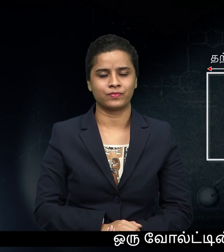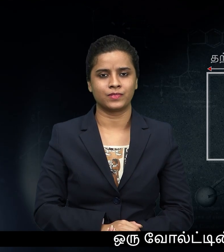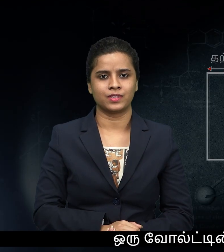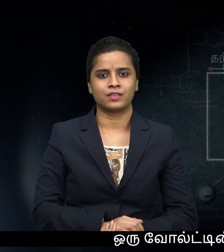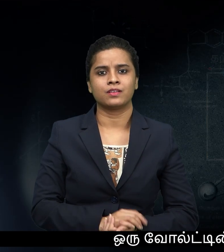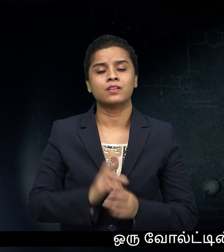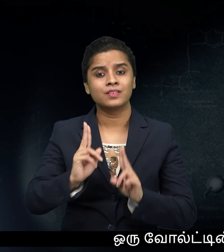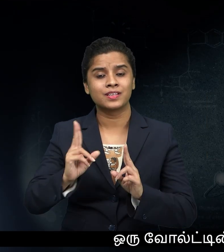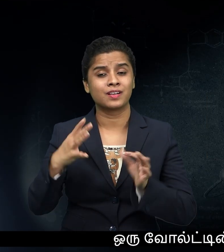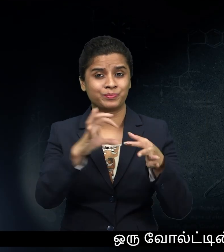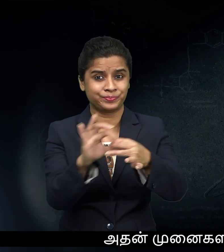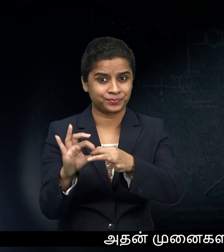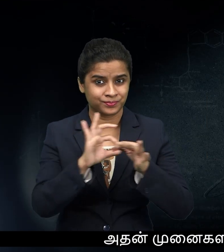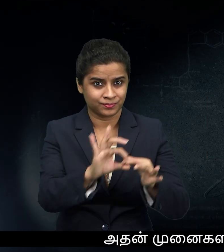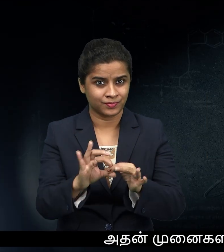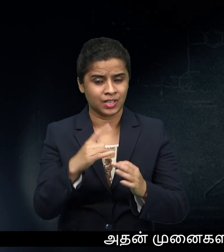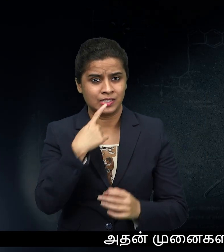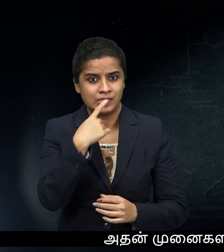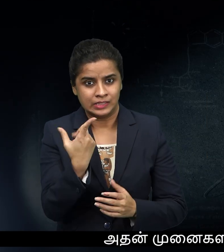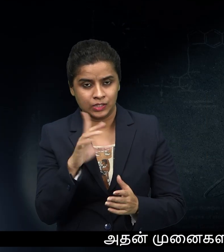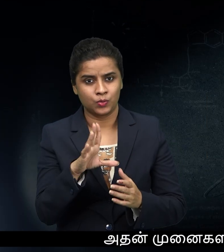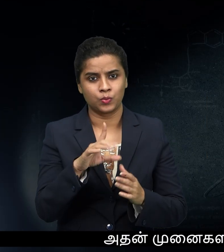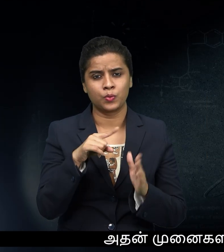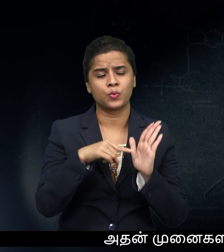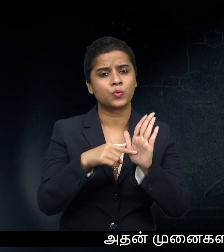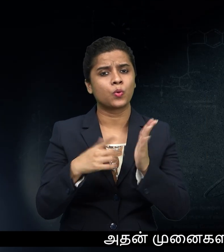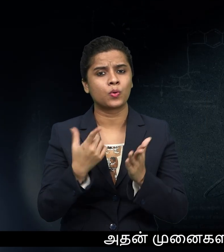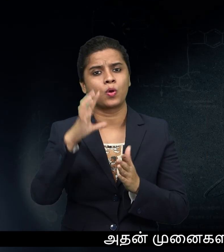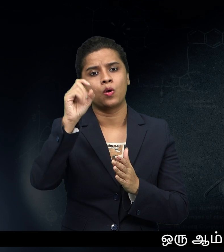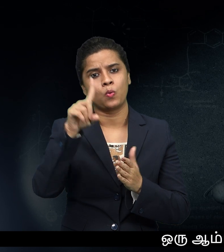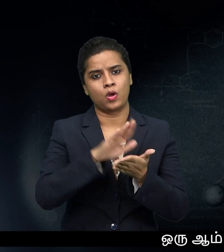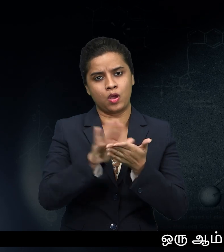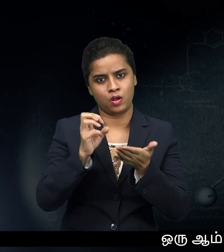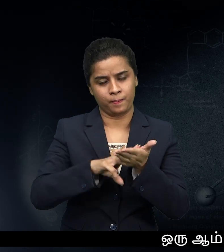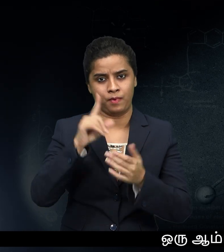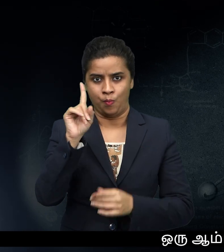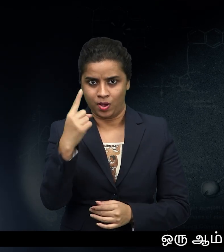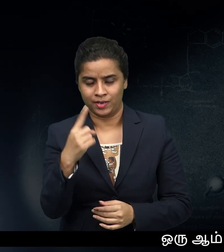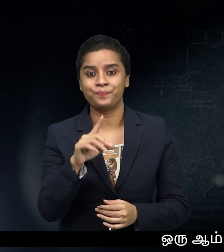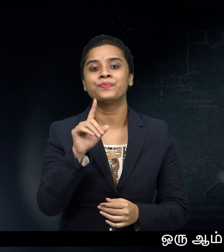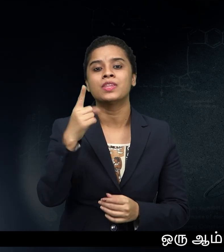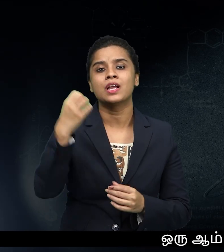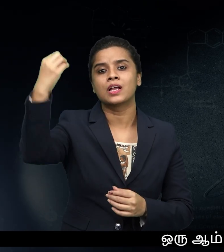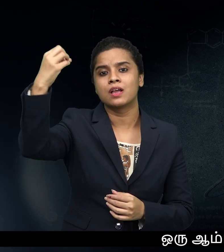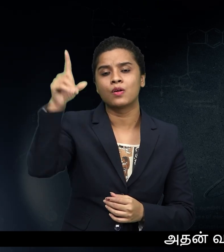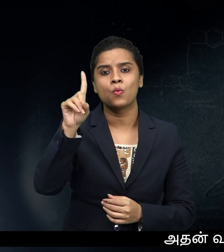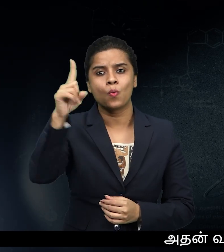ஒரு வோல்ட்டின் மின்னழுத்த வேறுபாடு அதன் முனைகளில் பராமரிக்கப்படும் போது 1 ஆம்பியர் மின்னோட்டம் அதன்